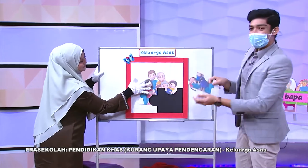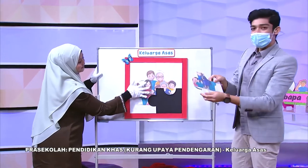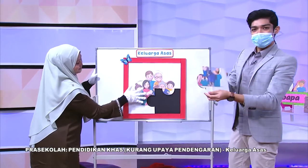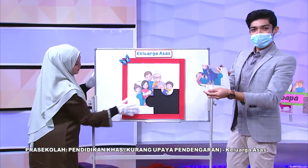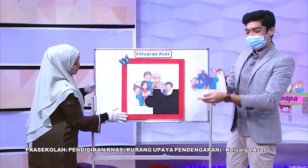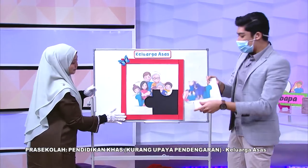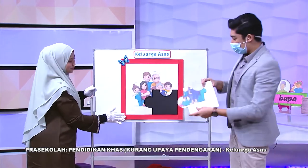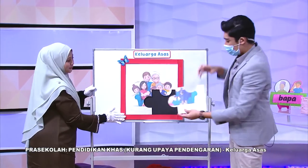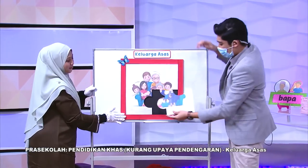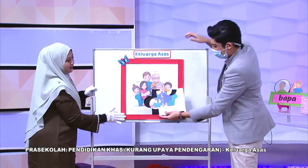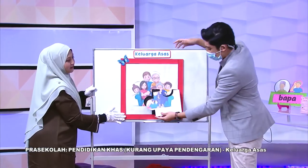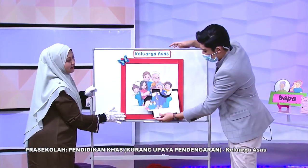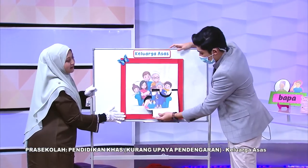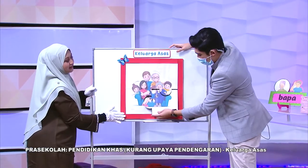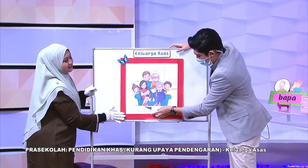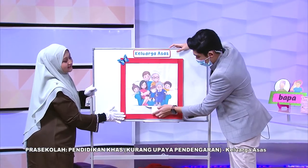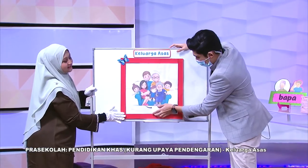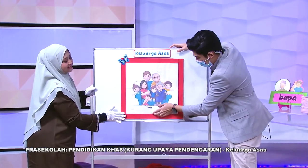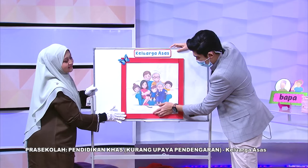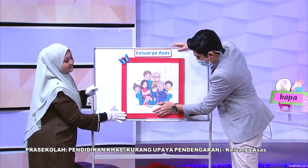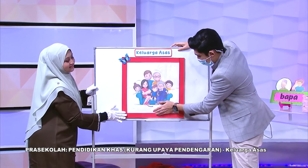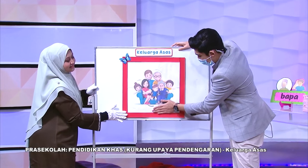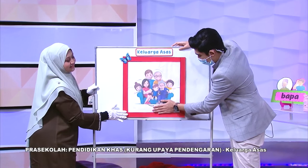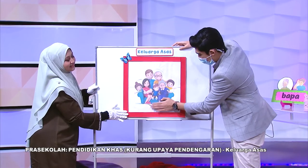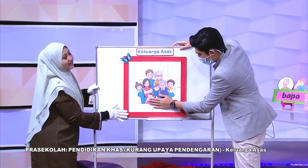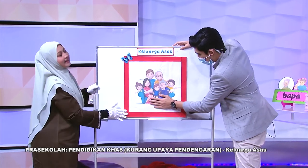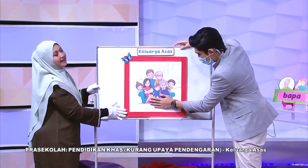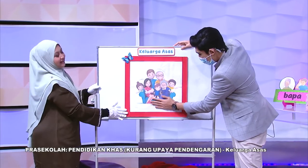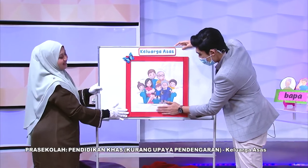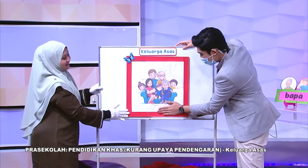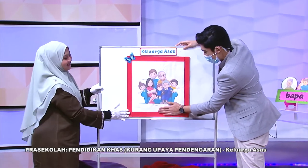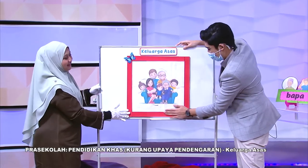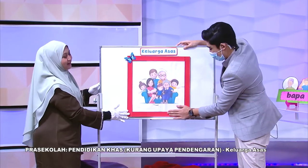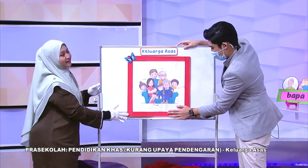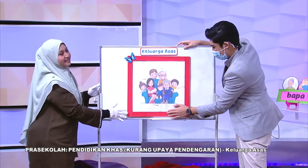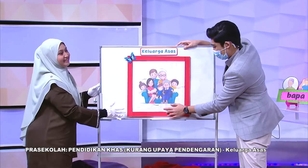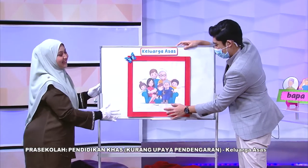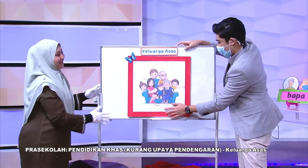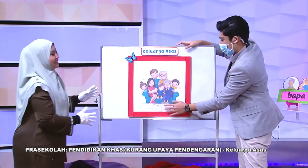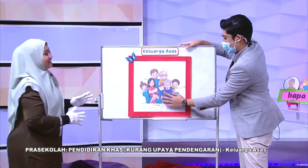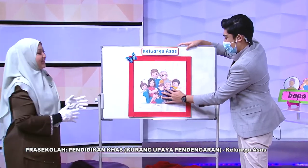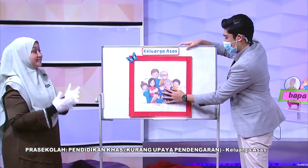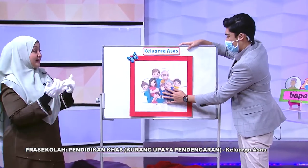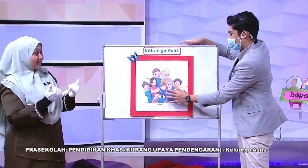shahid4u terletak yang bawahnya nih oke oke acara